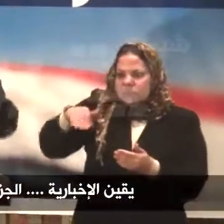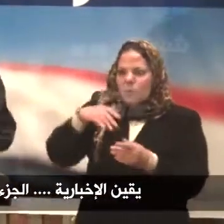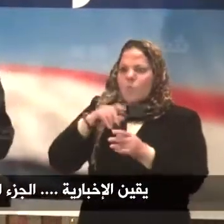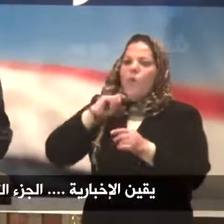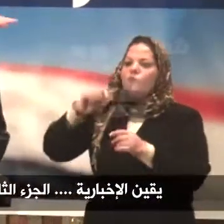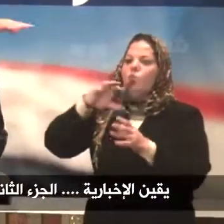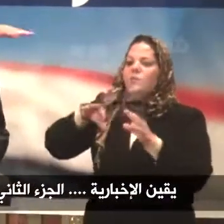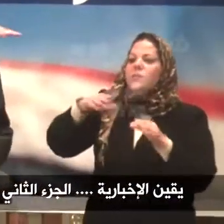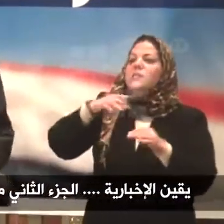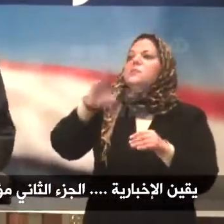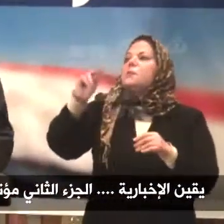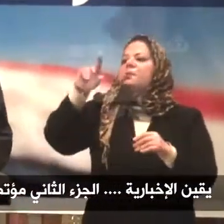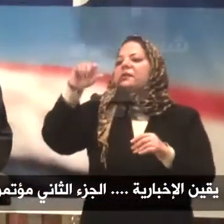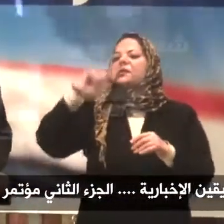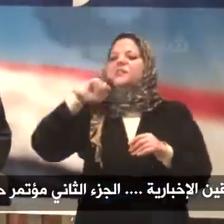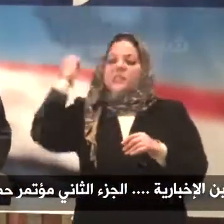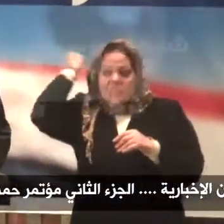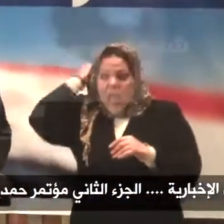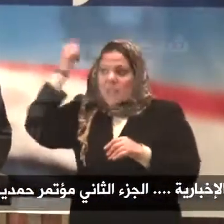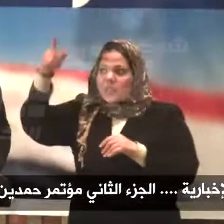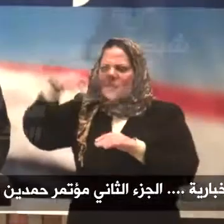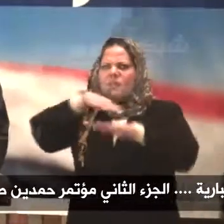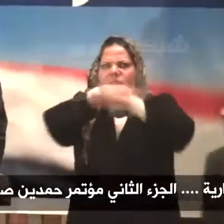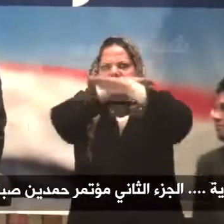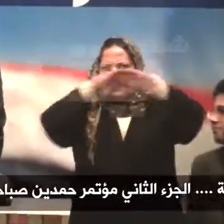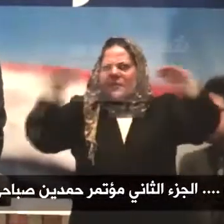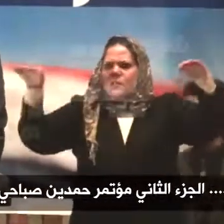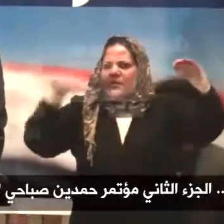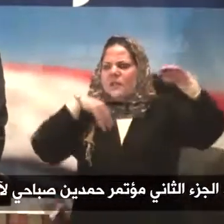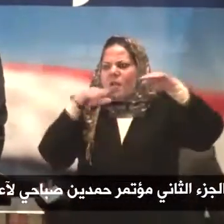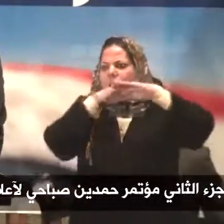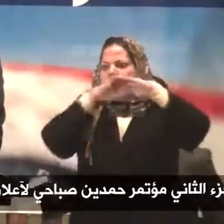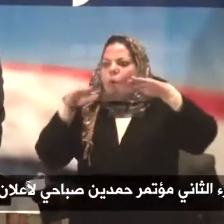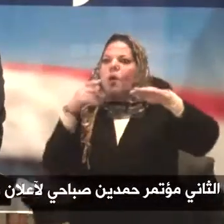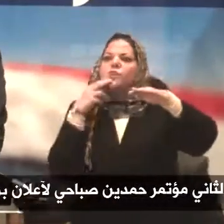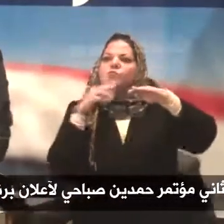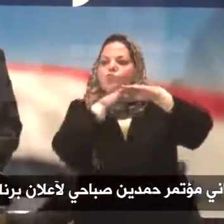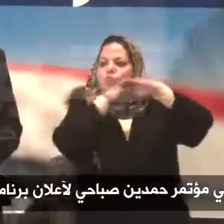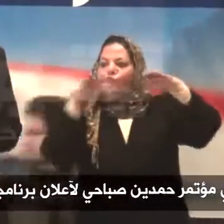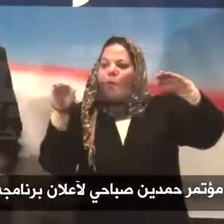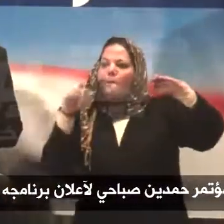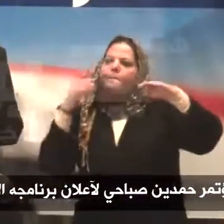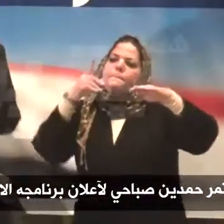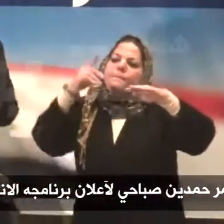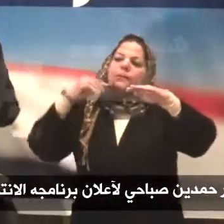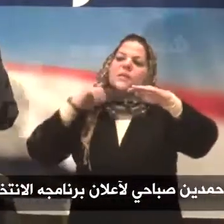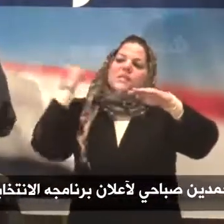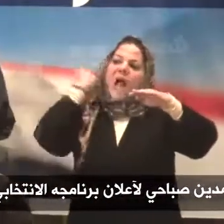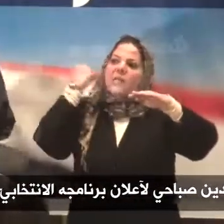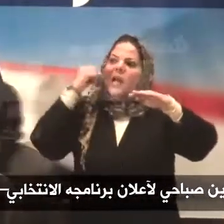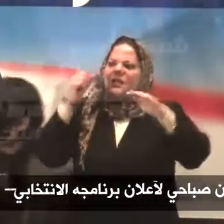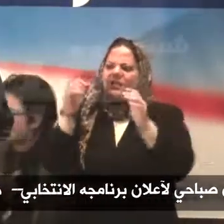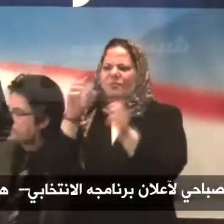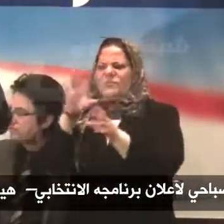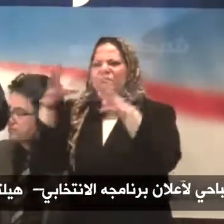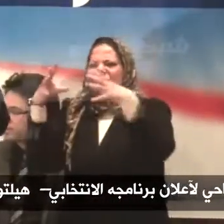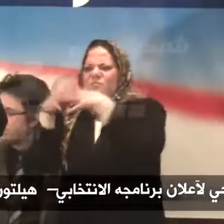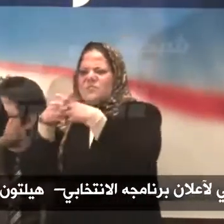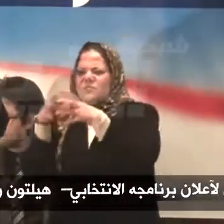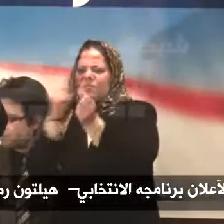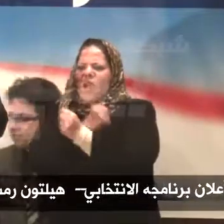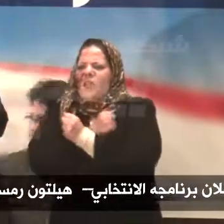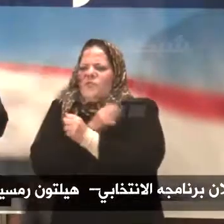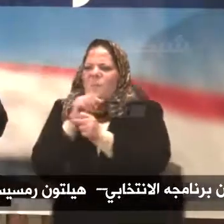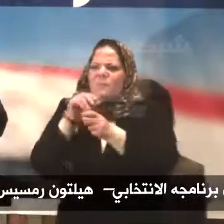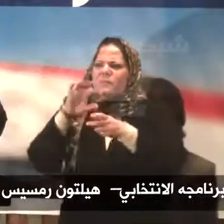الصعيد ناخد كده خط بالعرض بين محافظات الصعيد. كل محافظة في الصعيد دلوقتي متكتفة جنب